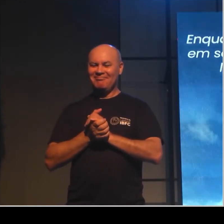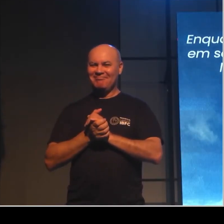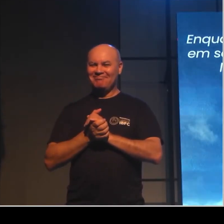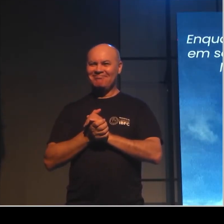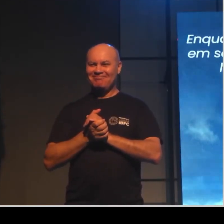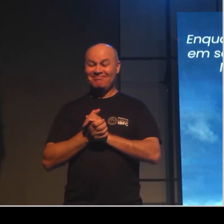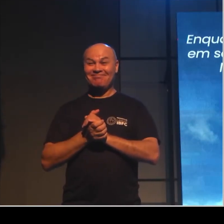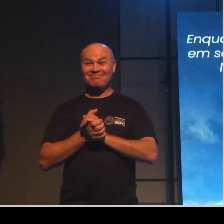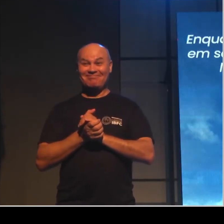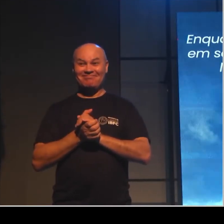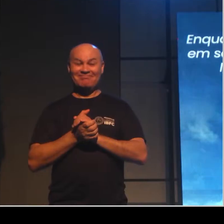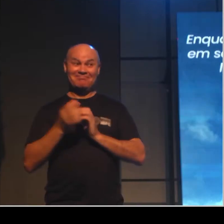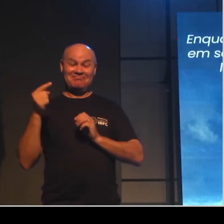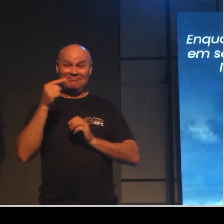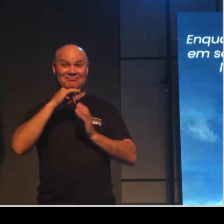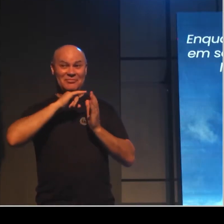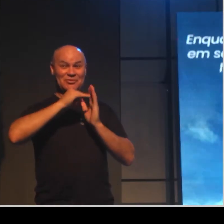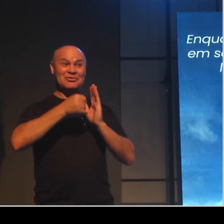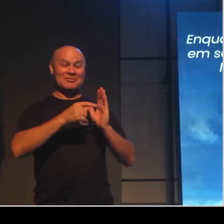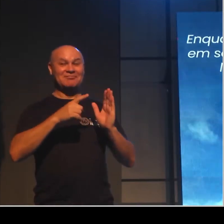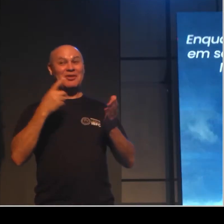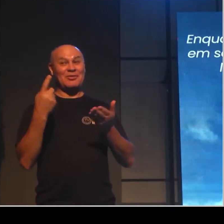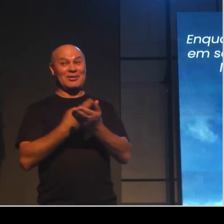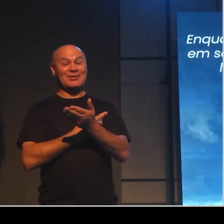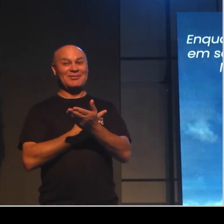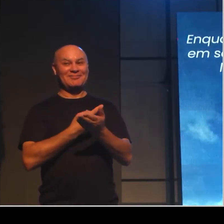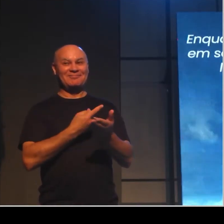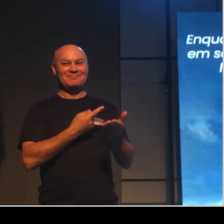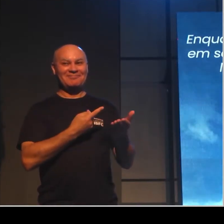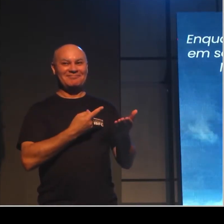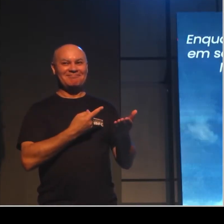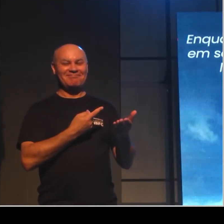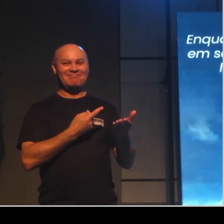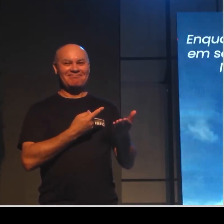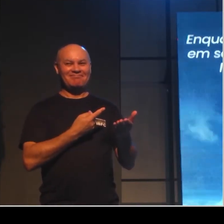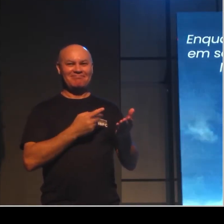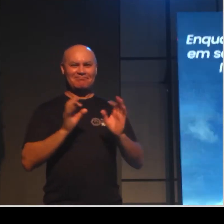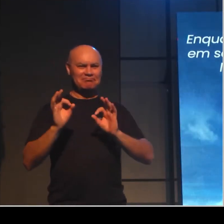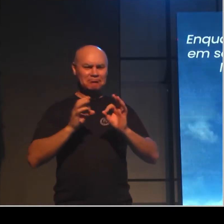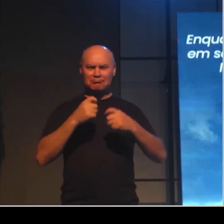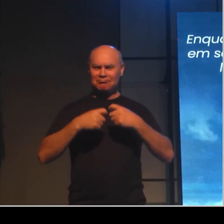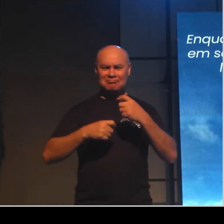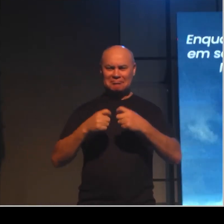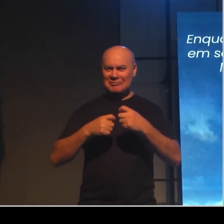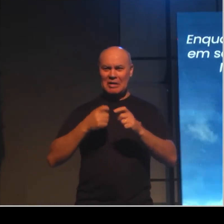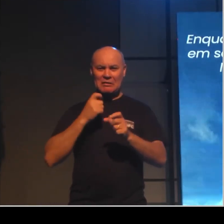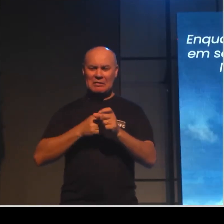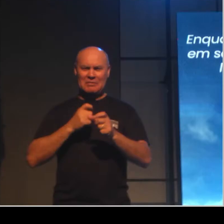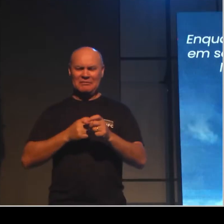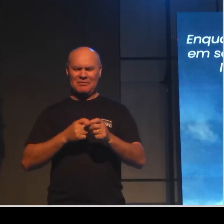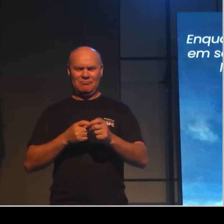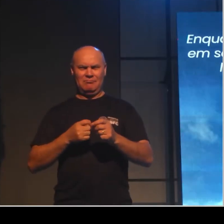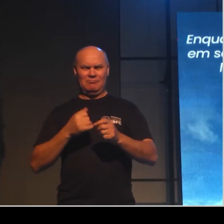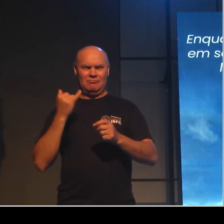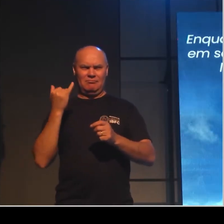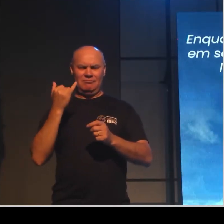Mas era o plano de Deus. E sabe que aqui está o segredo. Às